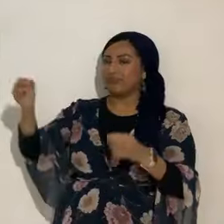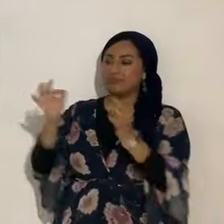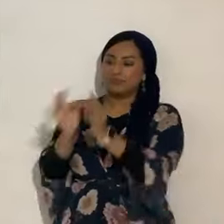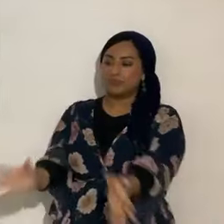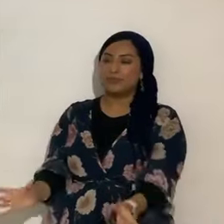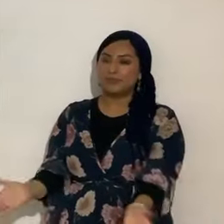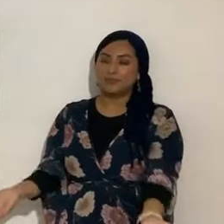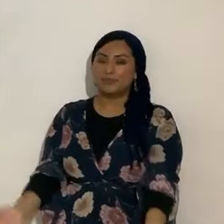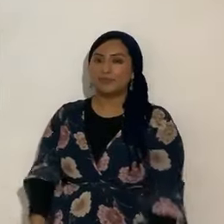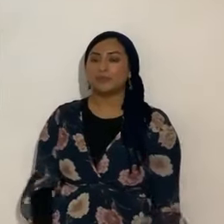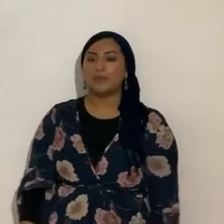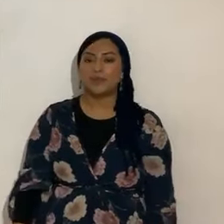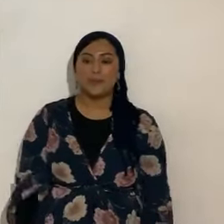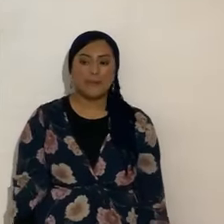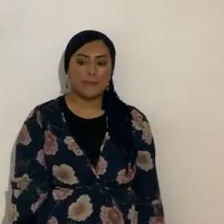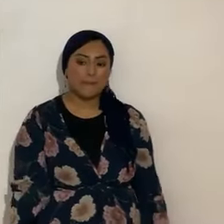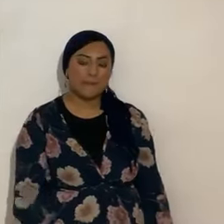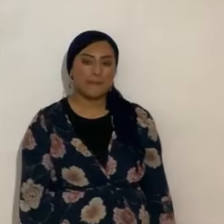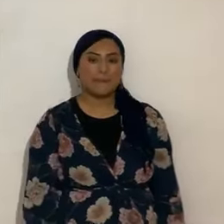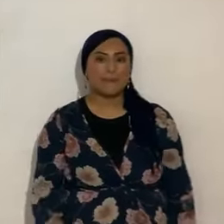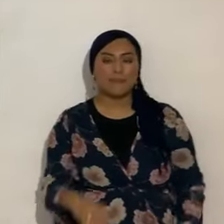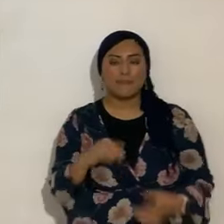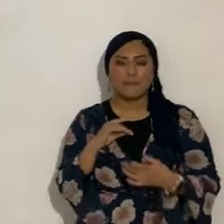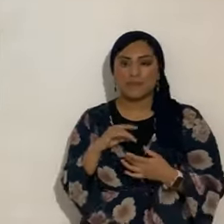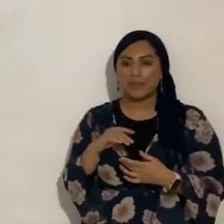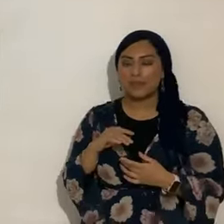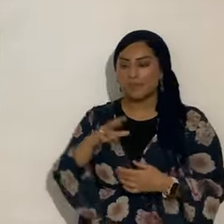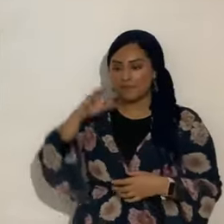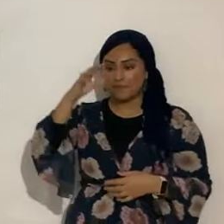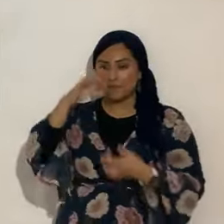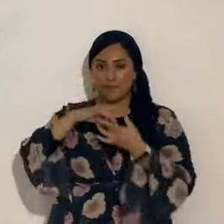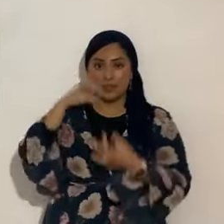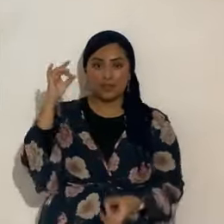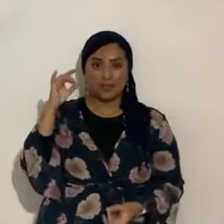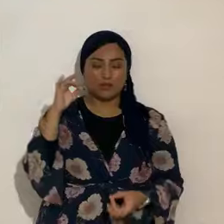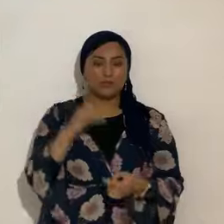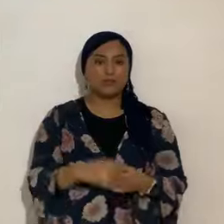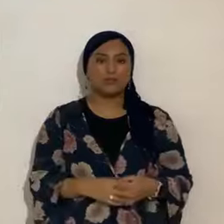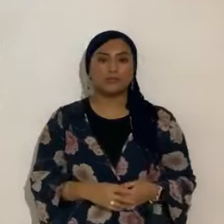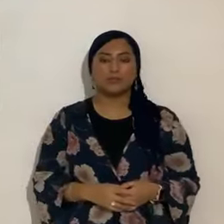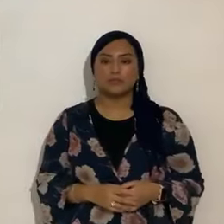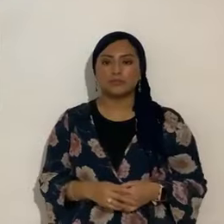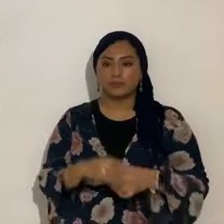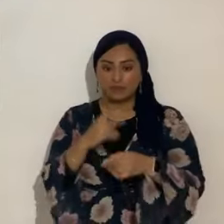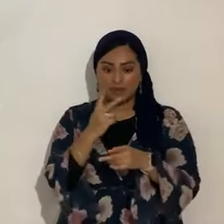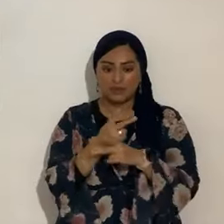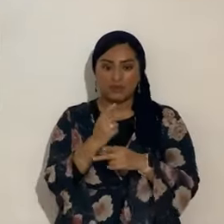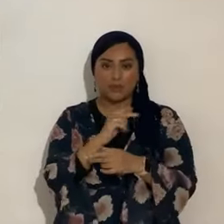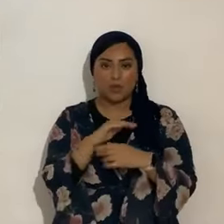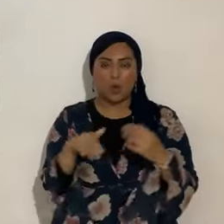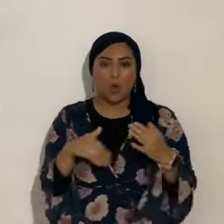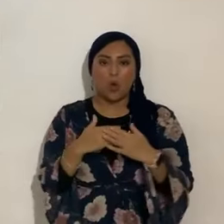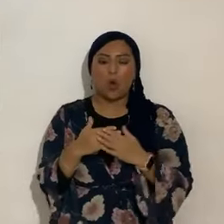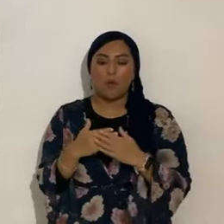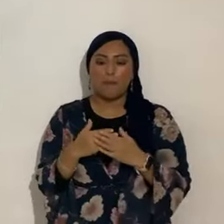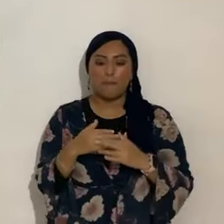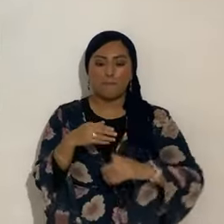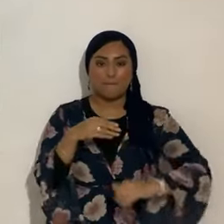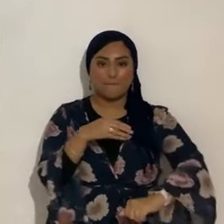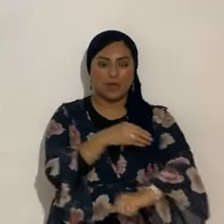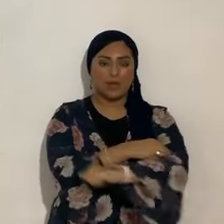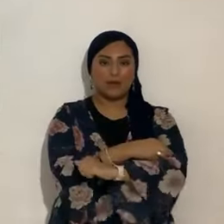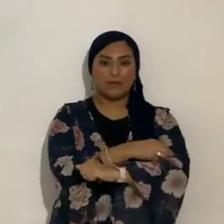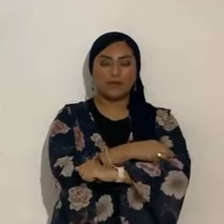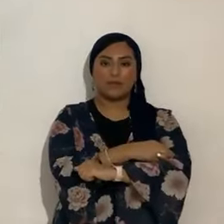nada. Ahora, el espíritu humano conserva toda su potencia, todo su